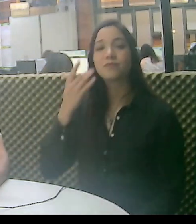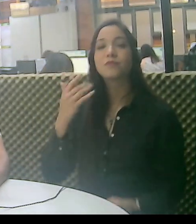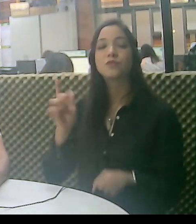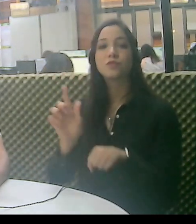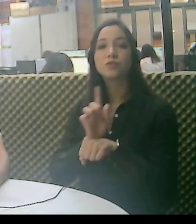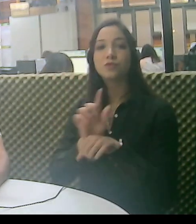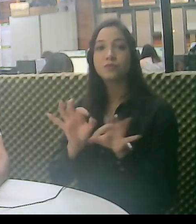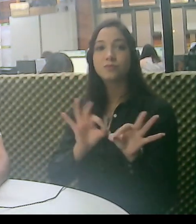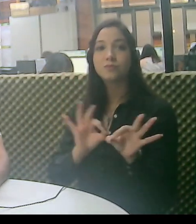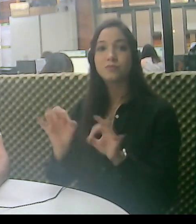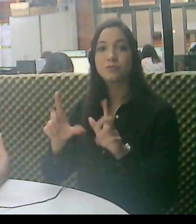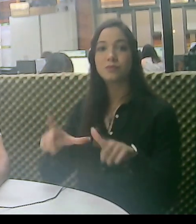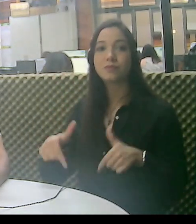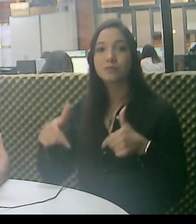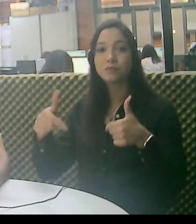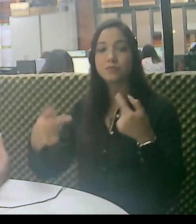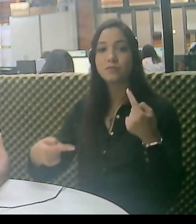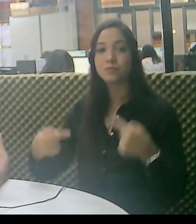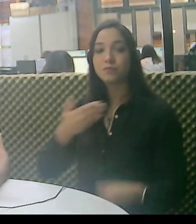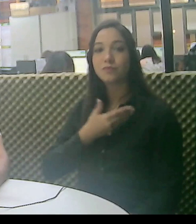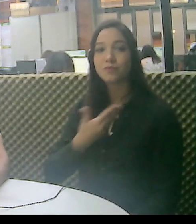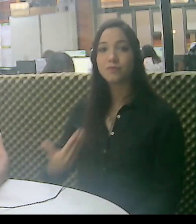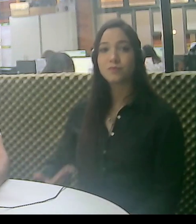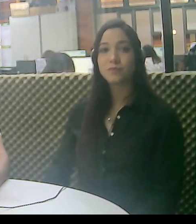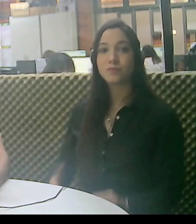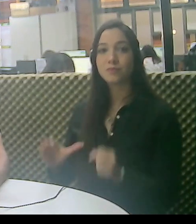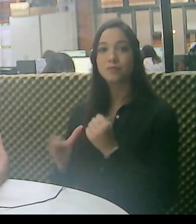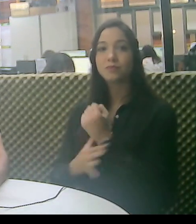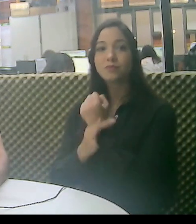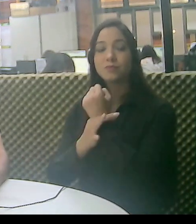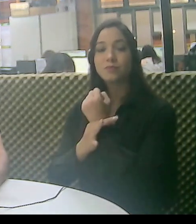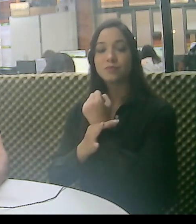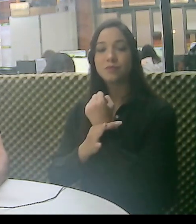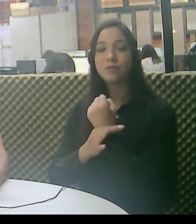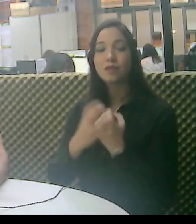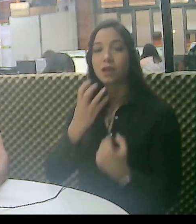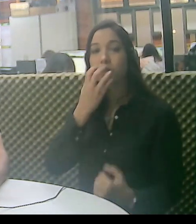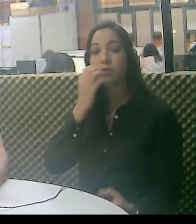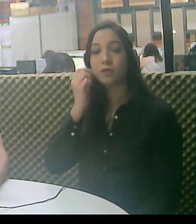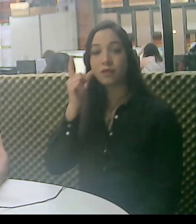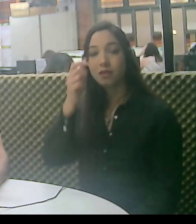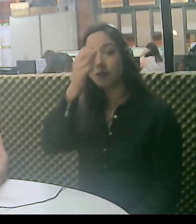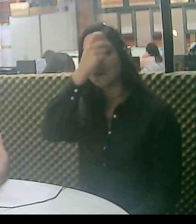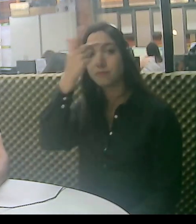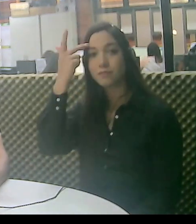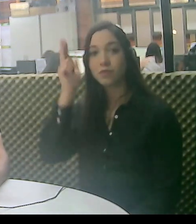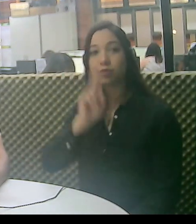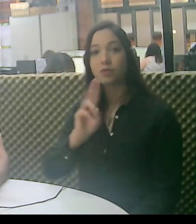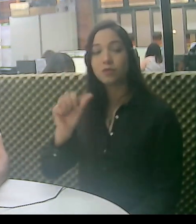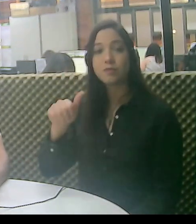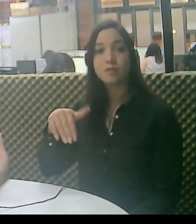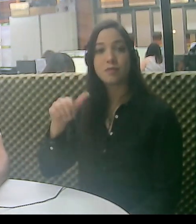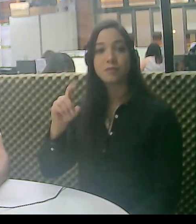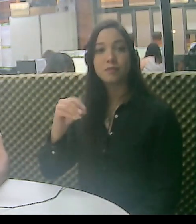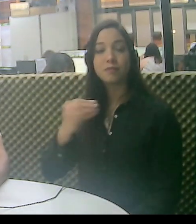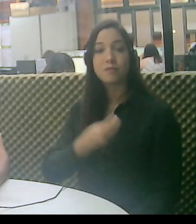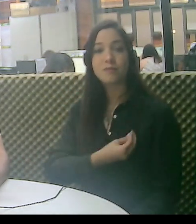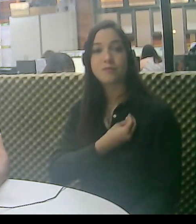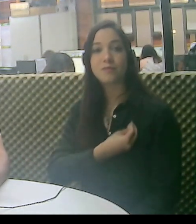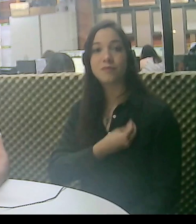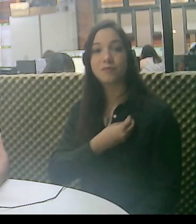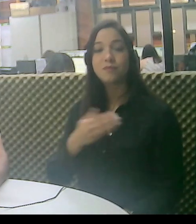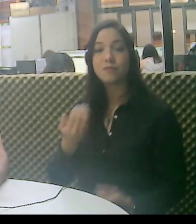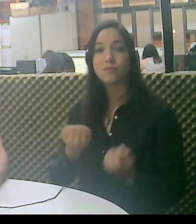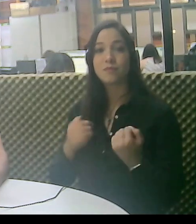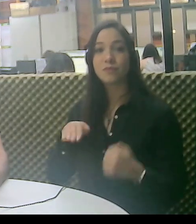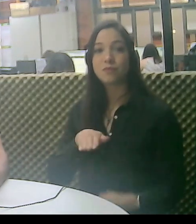de projetos e execução de políticas públicas na área de proteção e bem-estar animal da Prefeitura, Amado Júnior, fala sobre a presença do